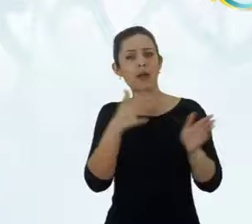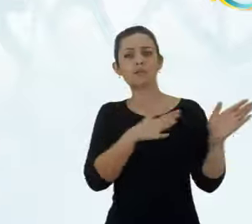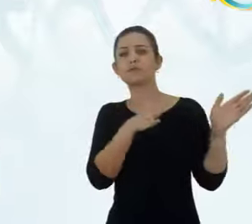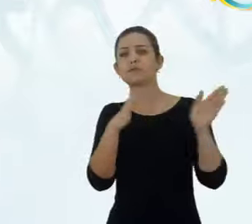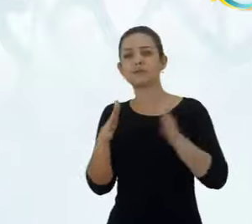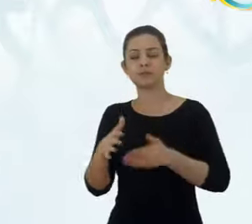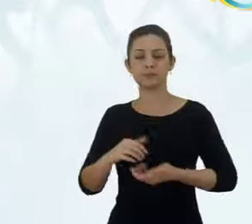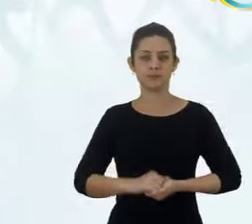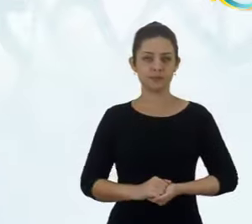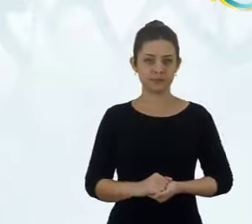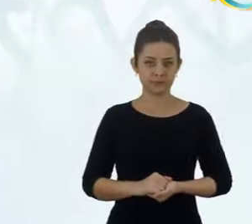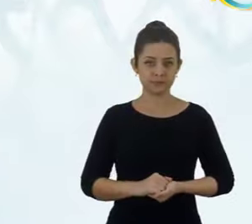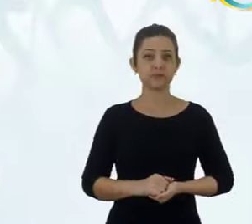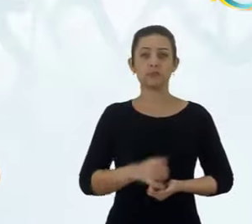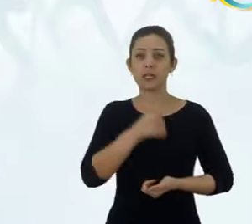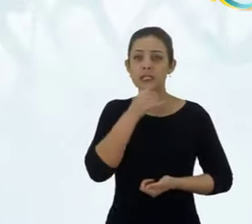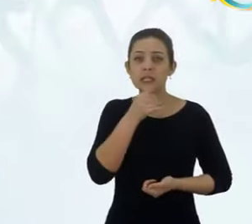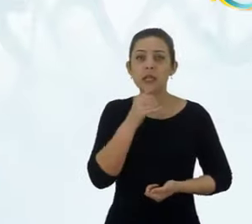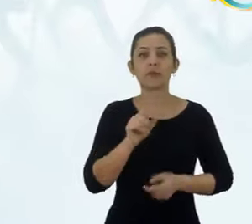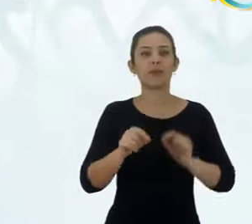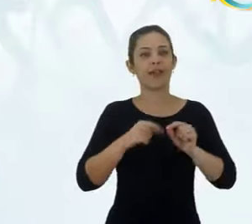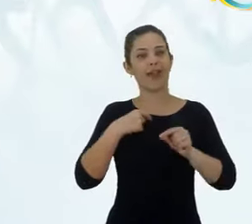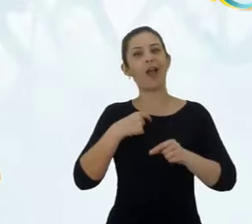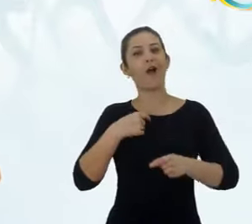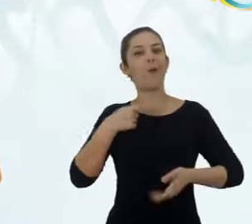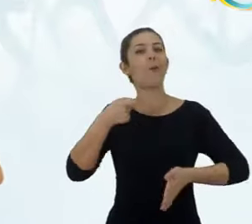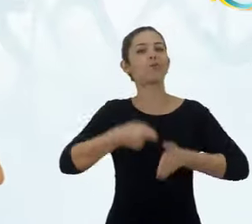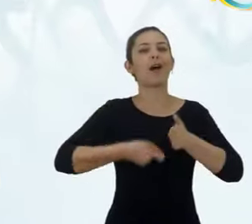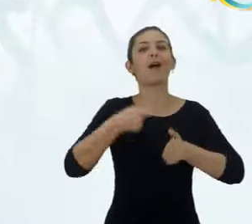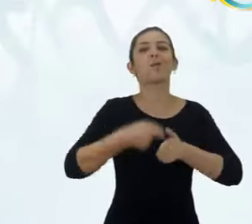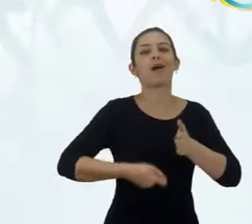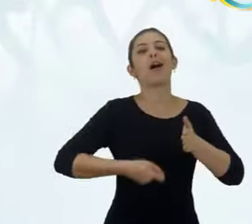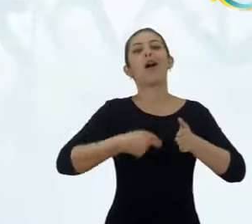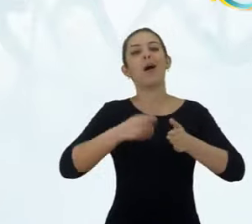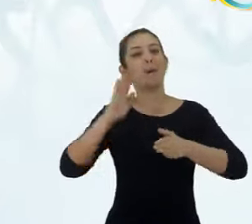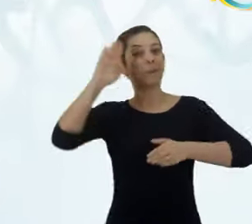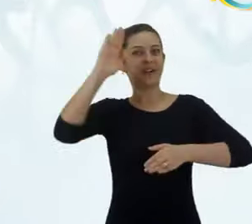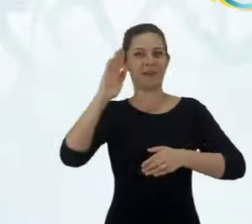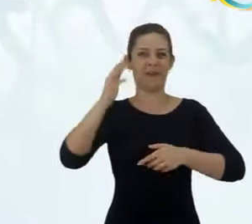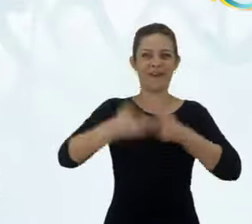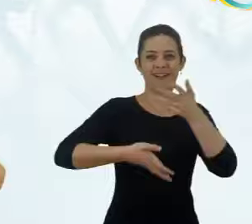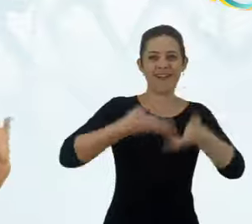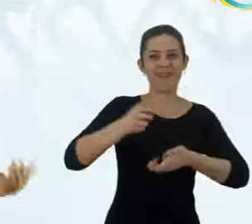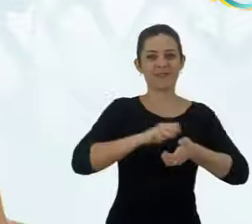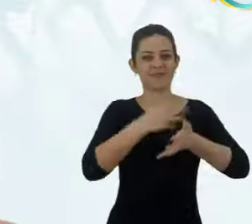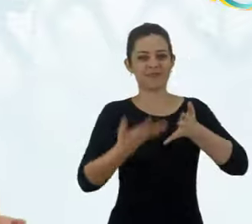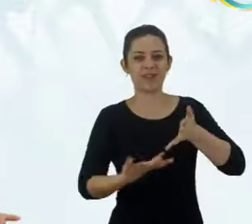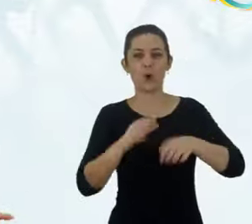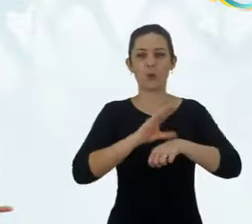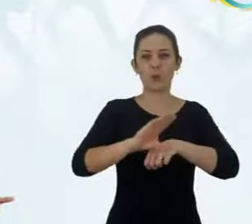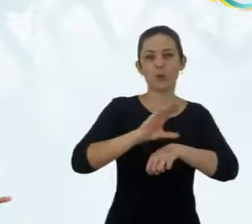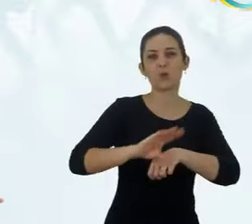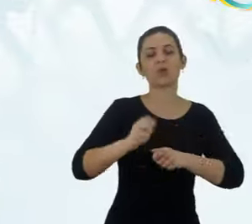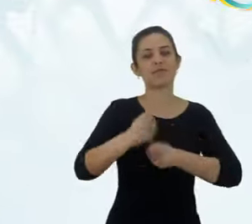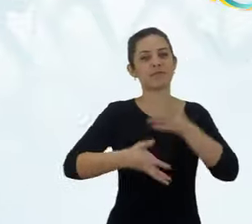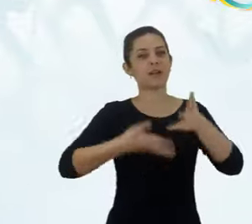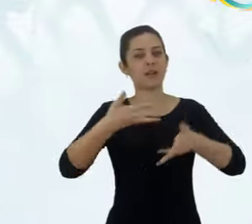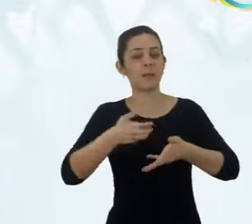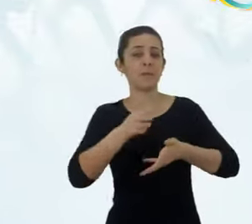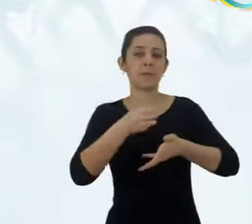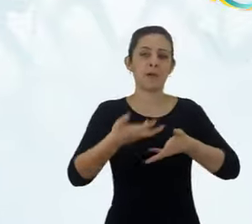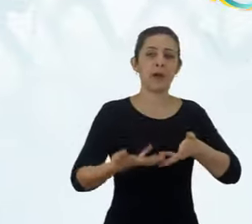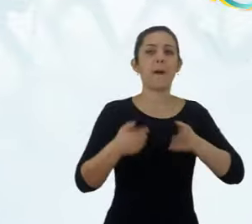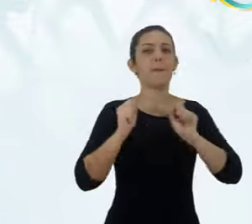essa palestra, né? Então, assim, vou levantar a bandeira da Libras, né? Não tem como, então, eu posso procurar um curso de Libras para estar